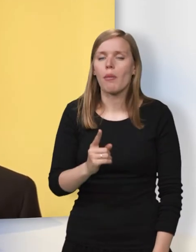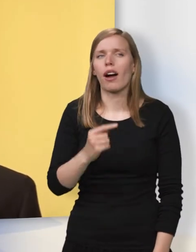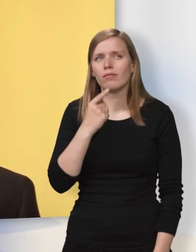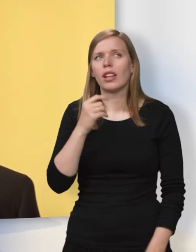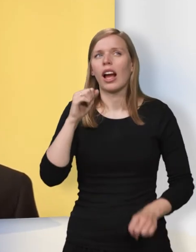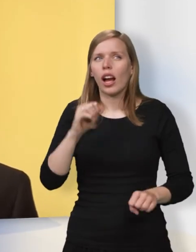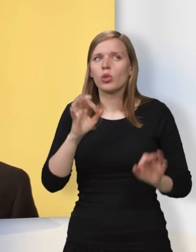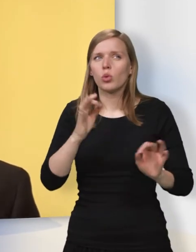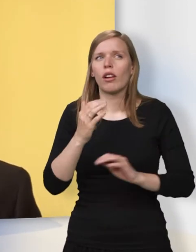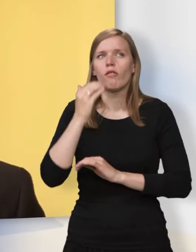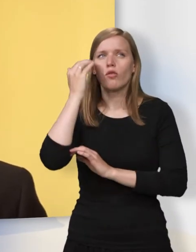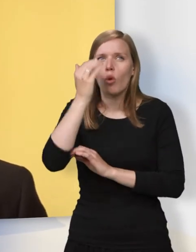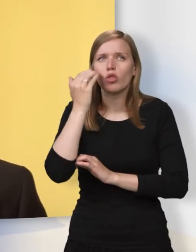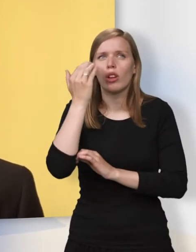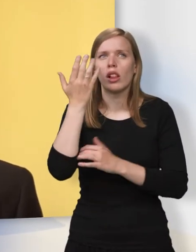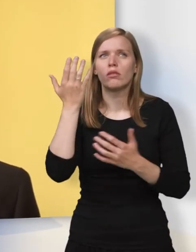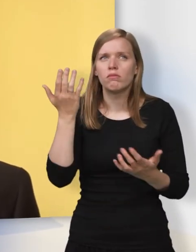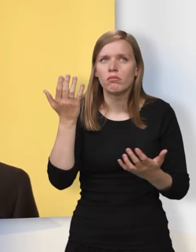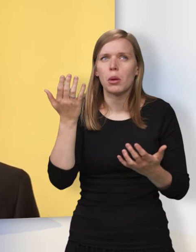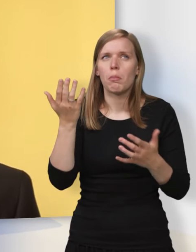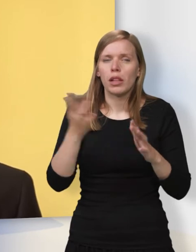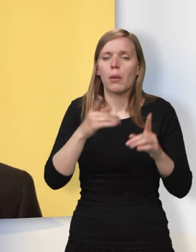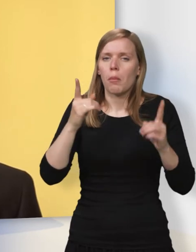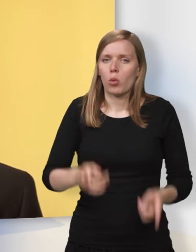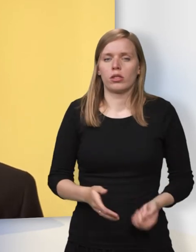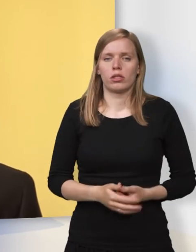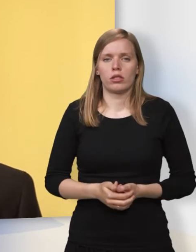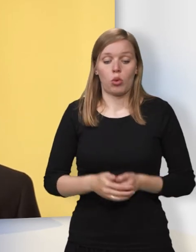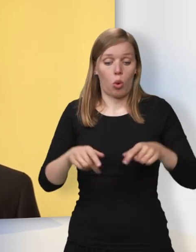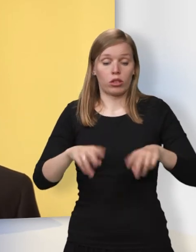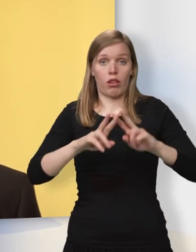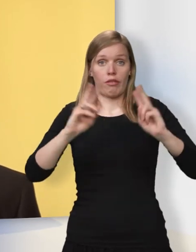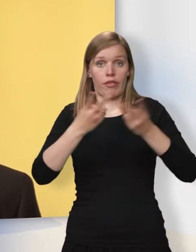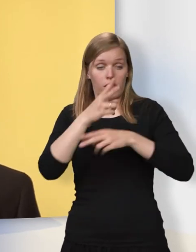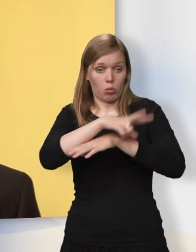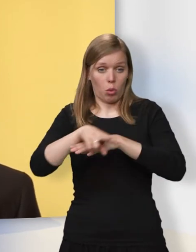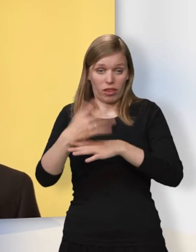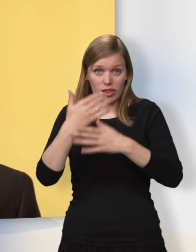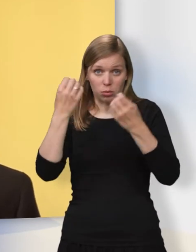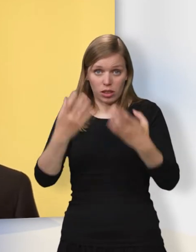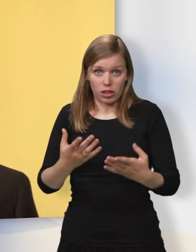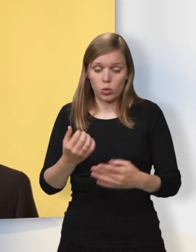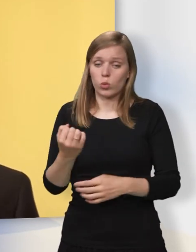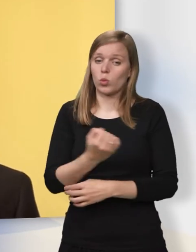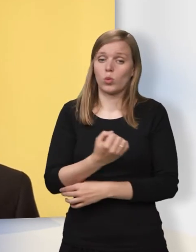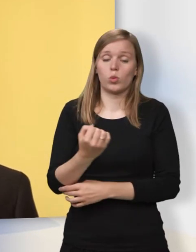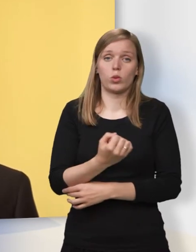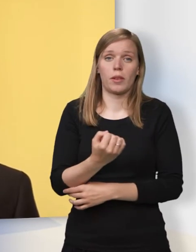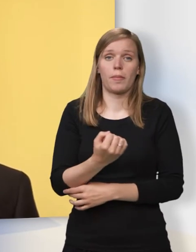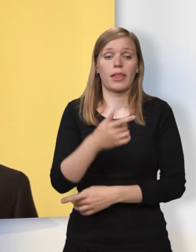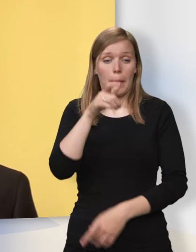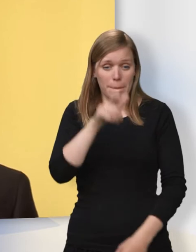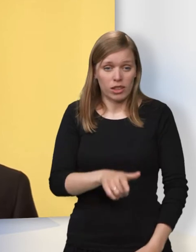gut konstruieren. Und heute, wenn man auf der Welt sieht, was passiert, dass das Töten als